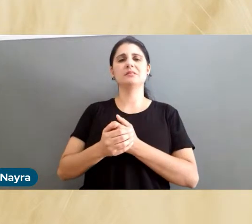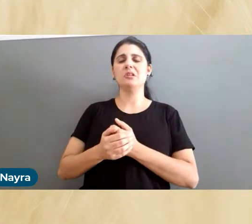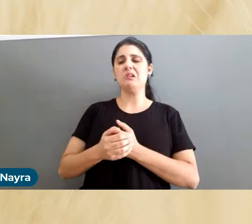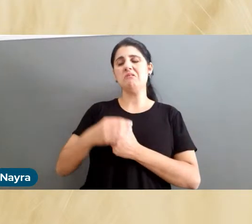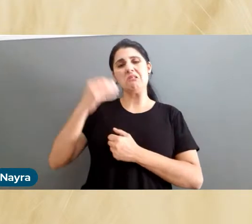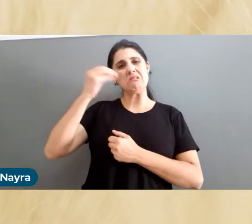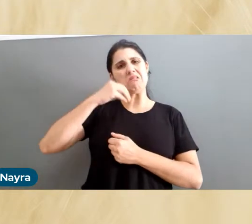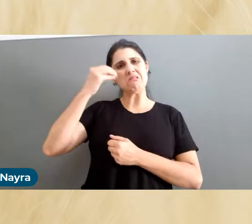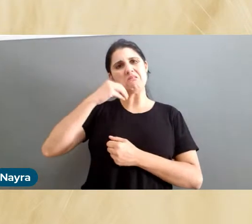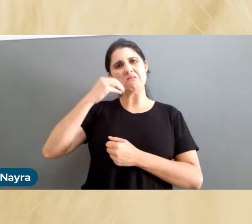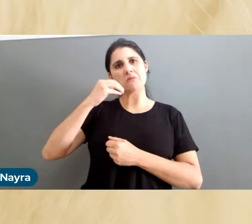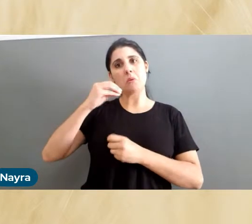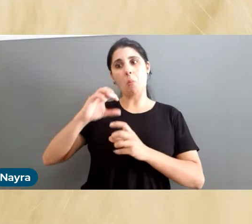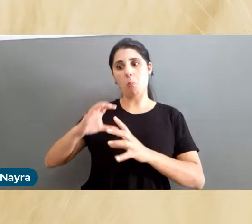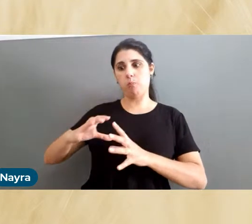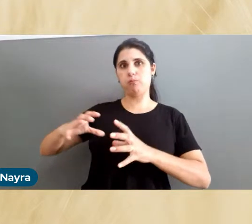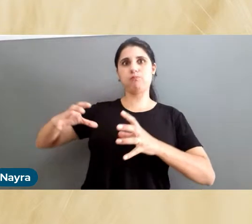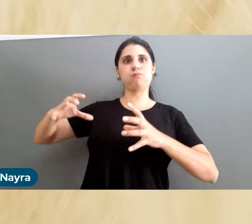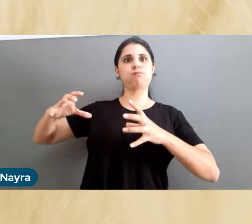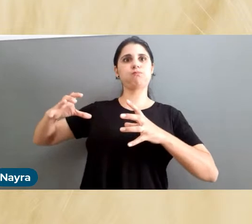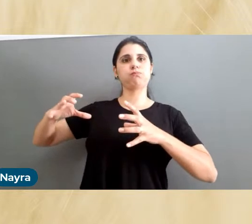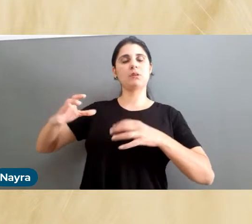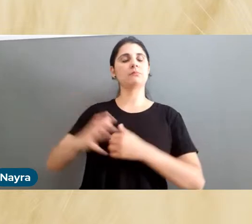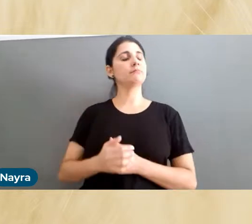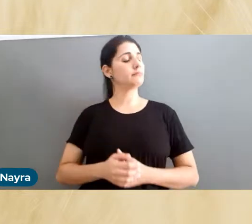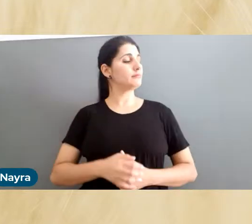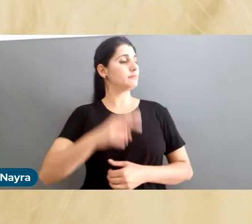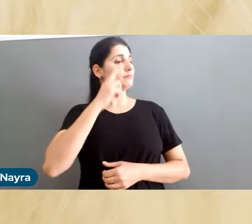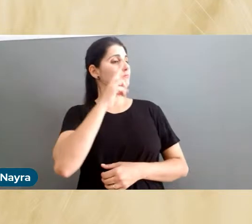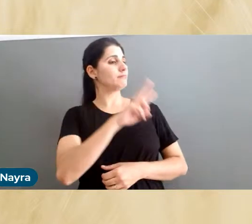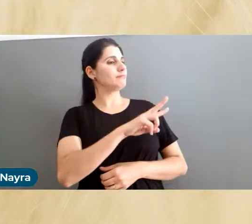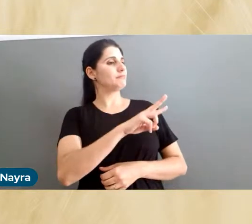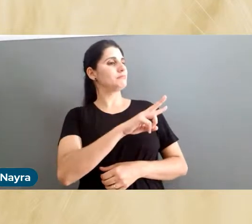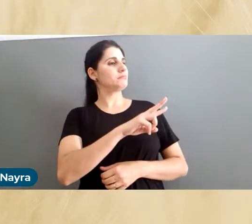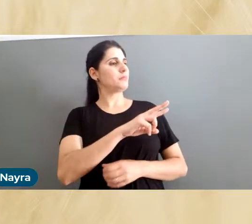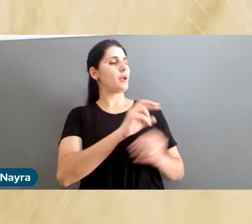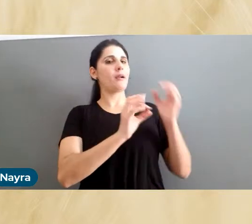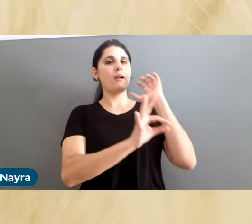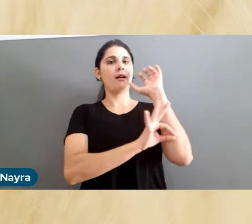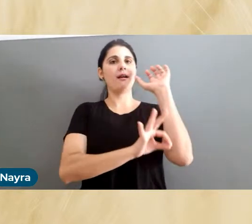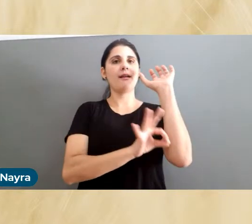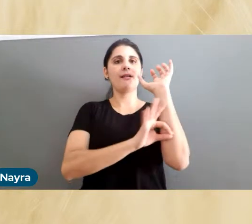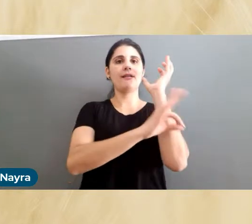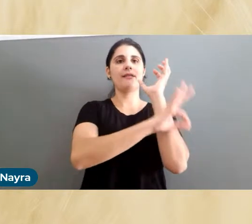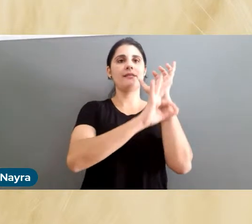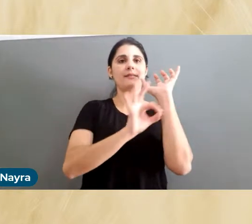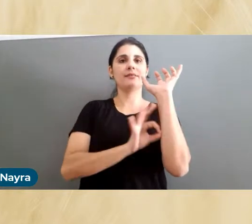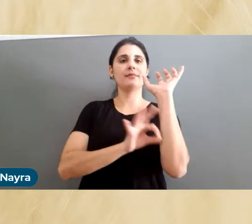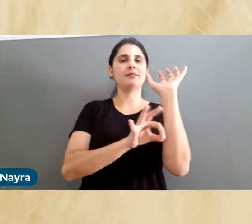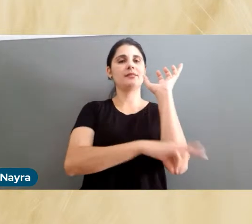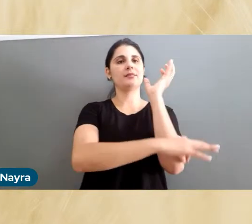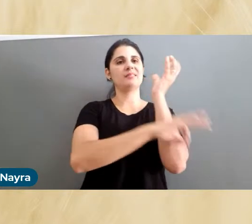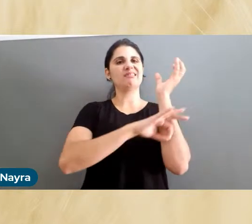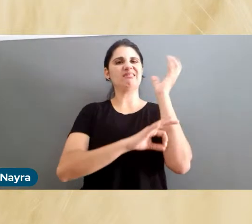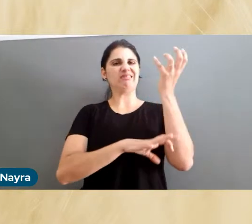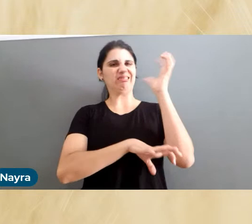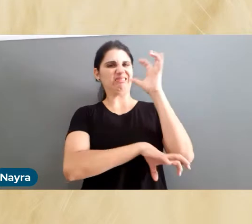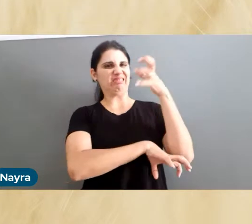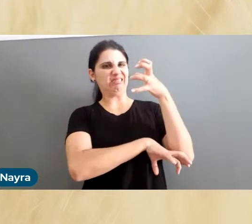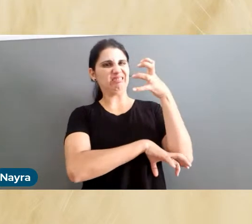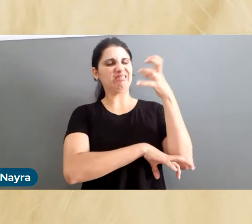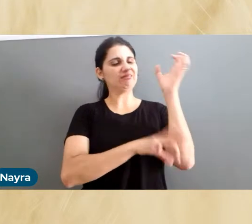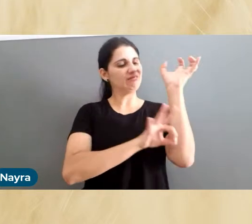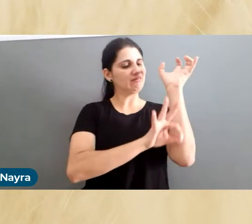fruto grande. E aí ele olha para o outro lado, uma plantação de jabuticaba, aquela árvore com os galhos fortes, aquela fruta